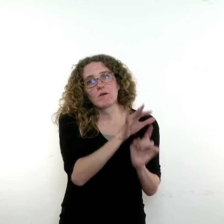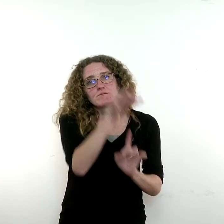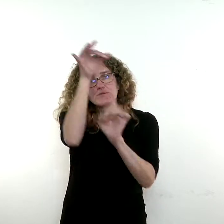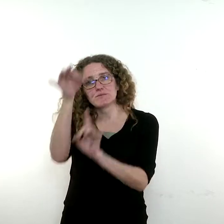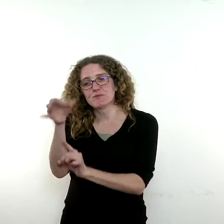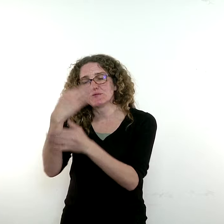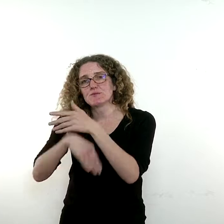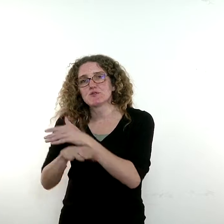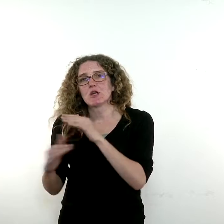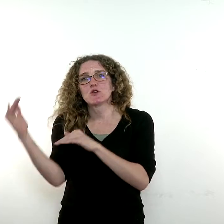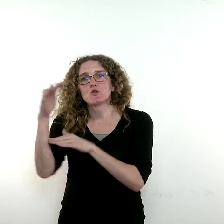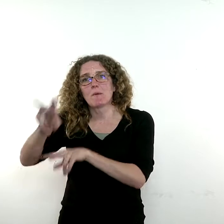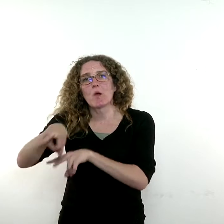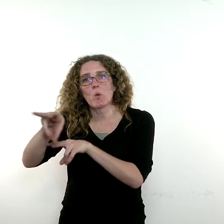parole?